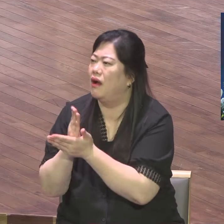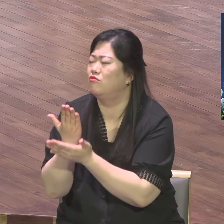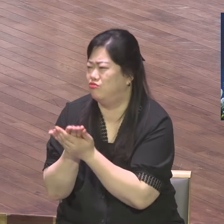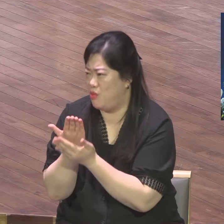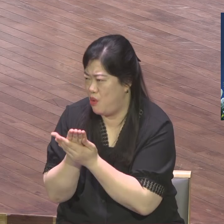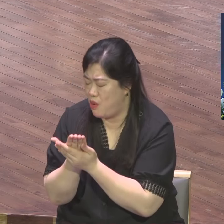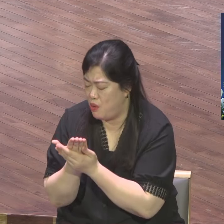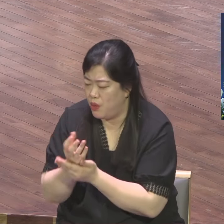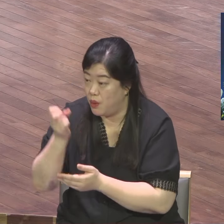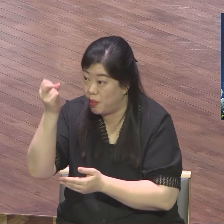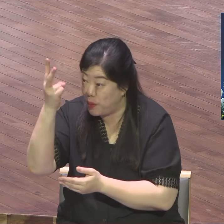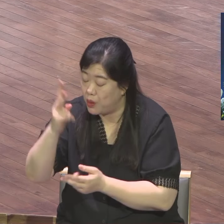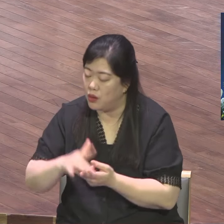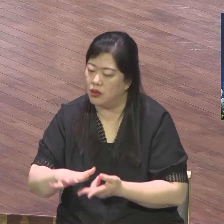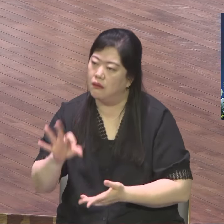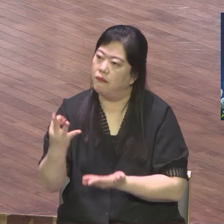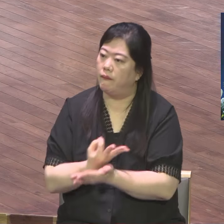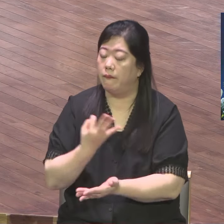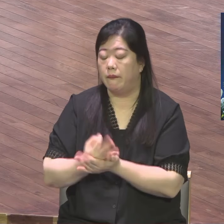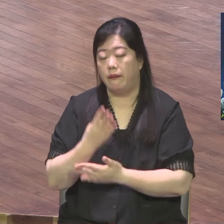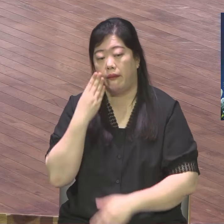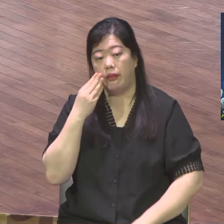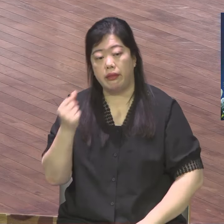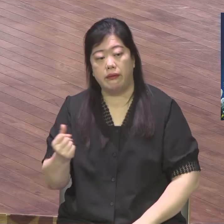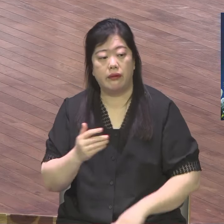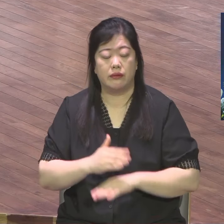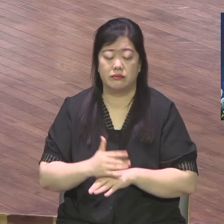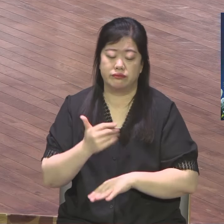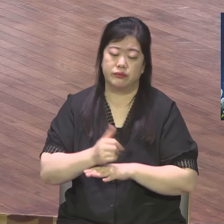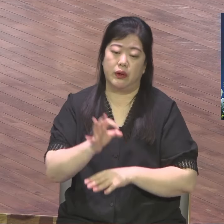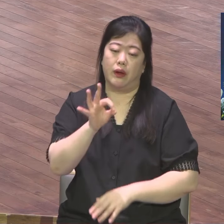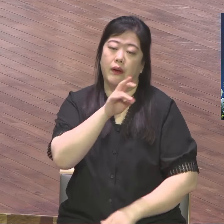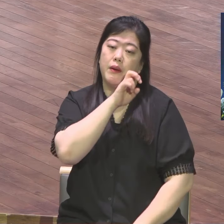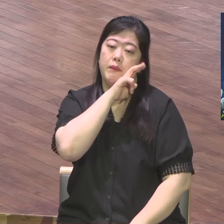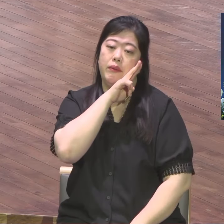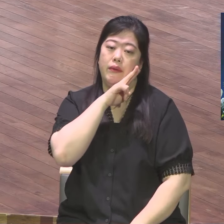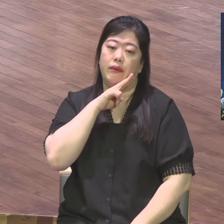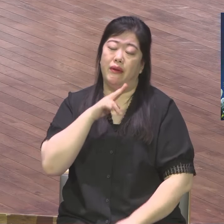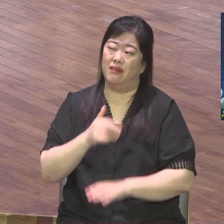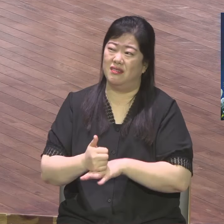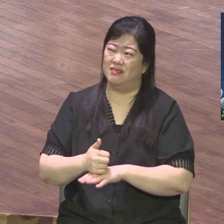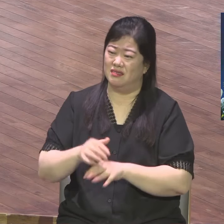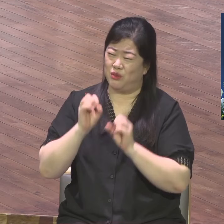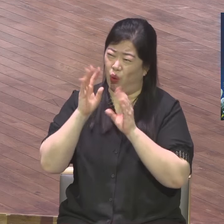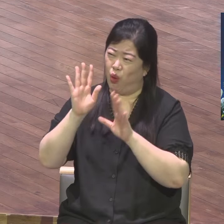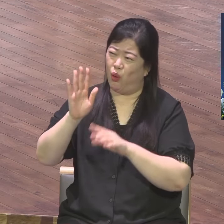기도하세요. 여러분 중심이 바르다고 하면 하나님 속겠습니까? 중심 다 보고 계시는데